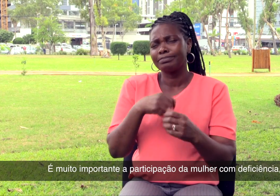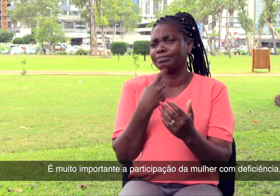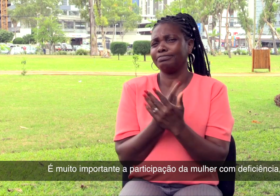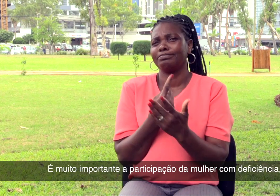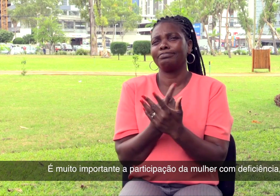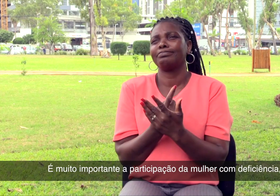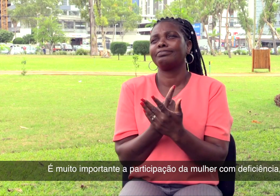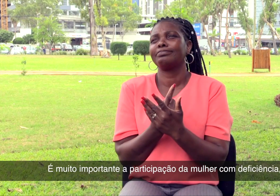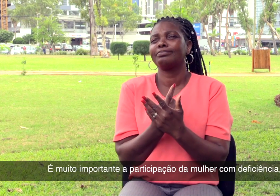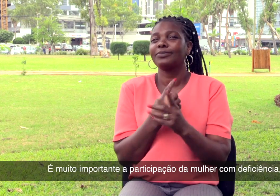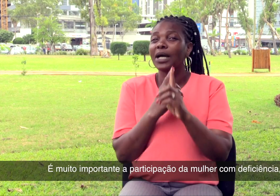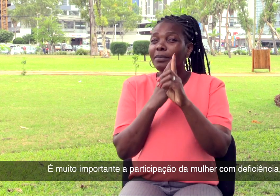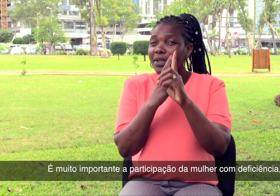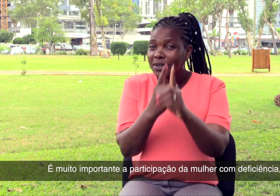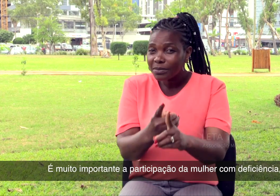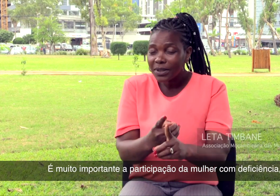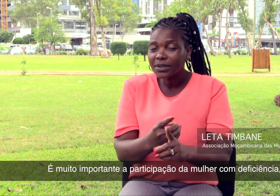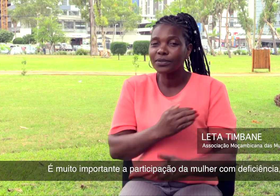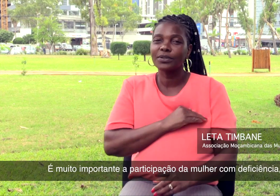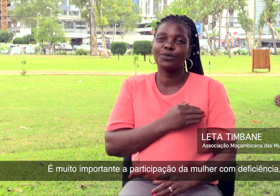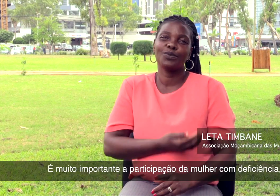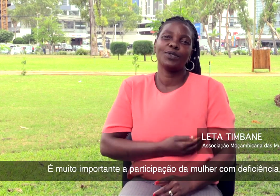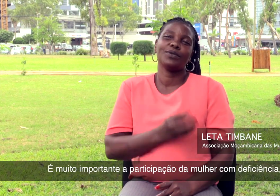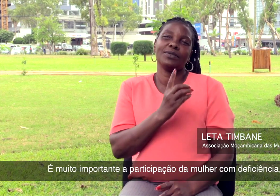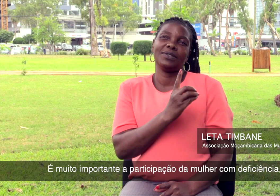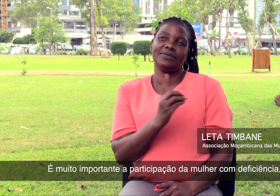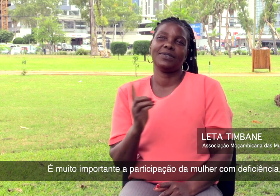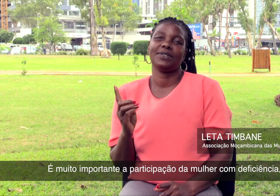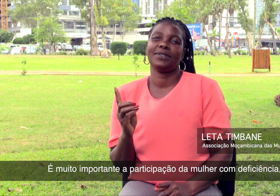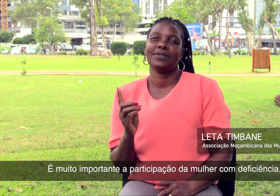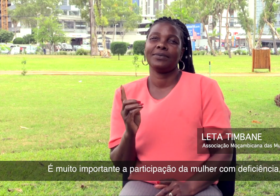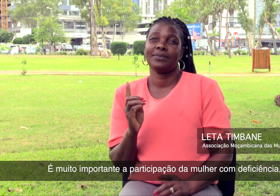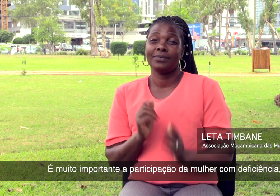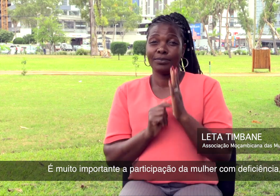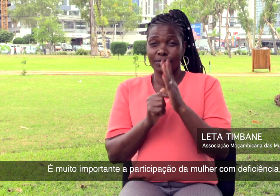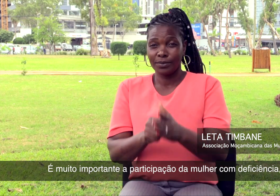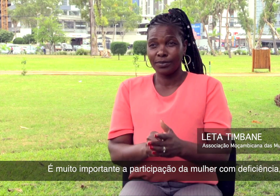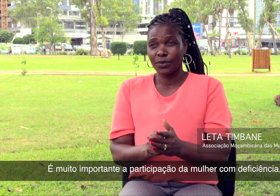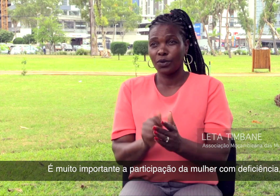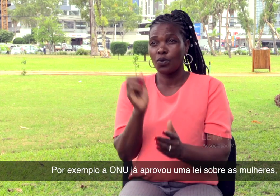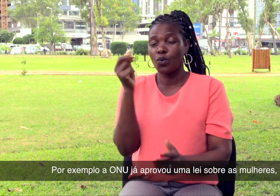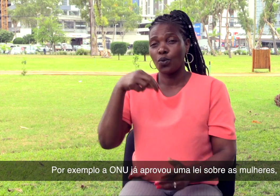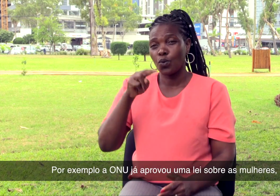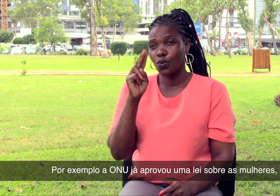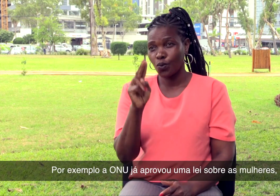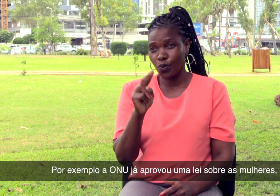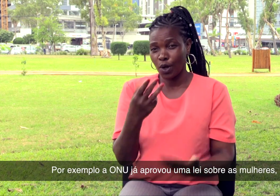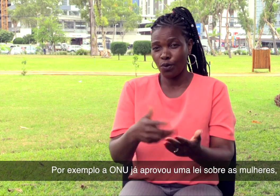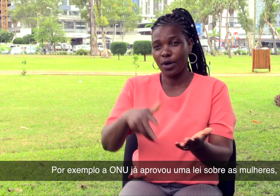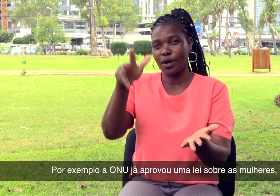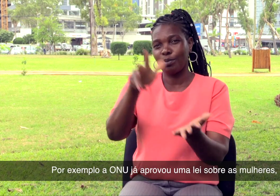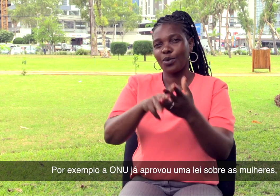Bom, isso é algo muito importante, a participação da mulher com deficiência. Por exemplo,